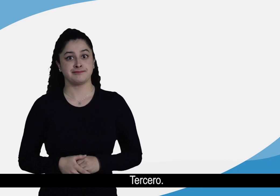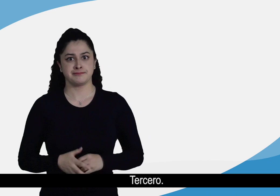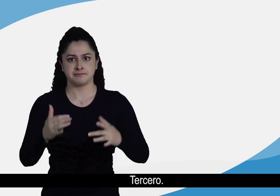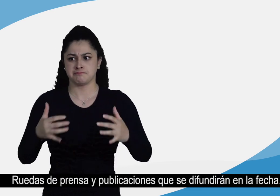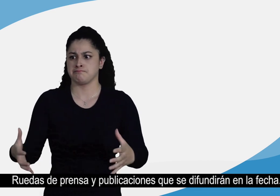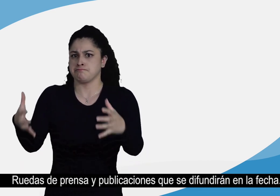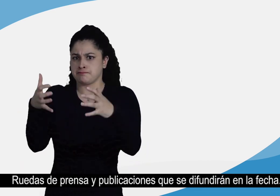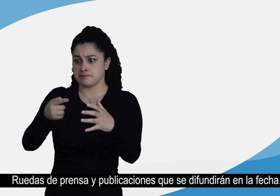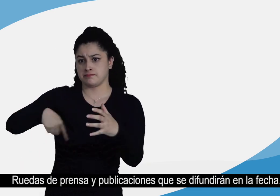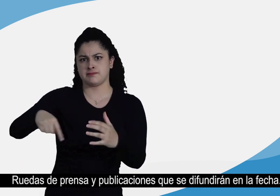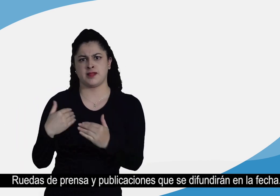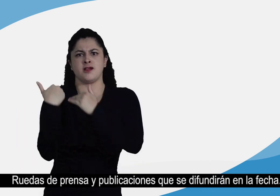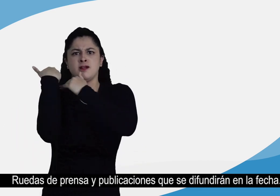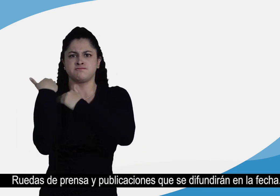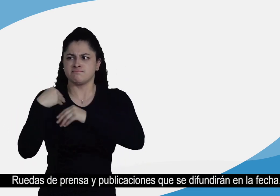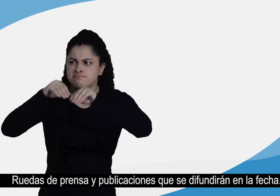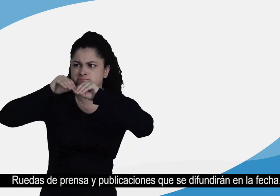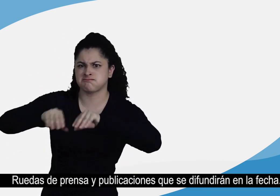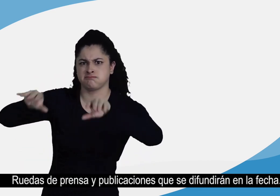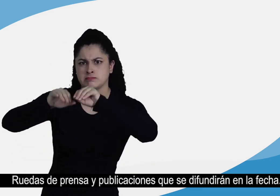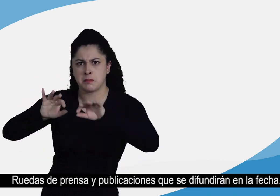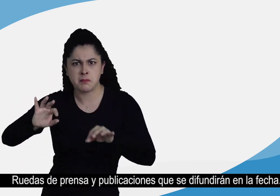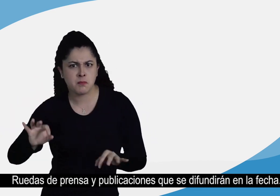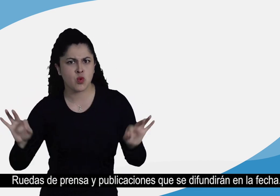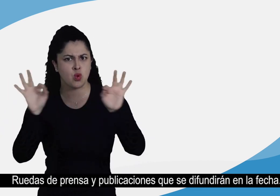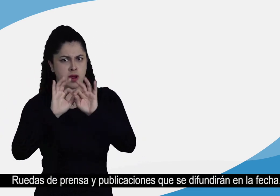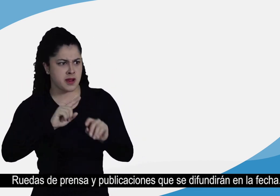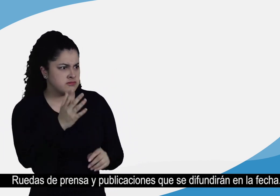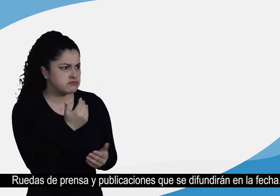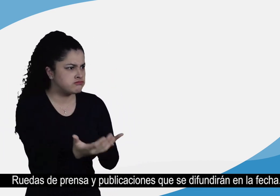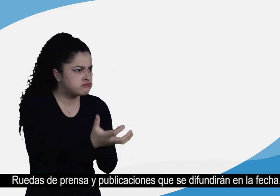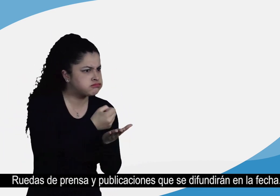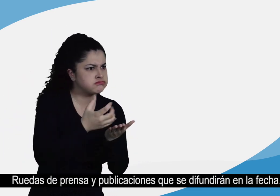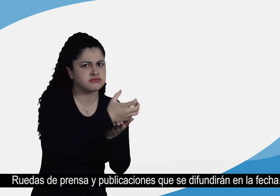Ruedas de prensa Y publicaciones Que se difundirán En la fecha